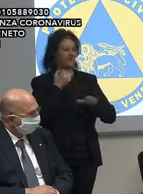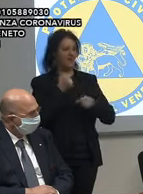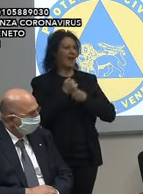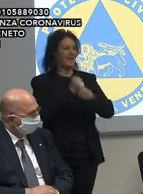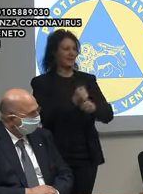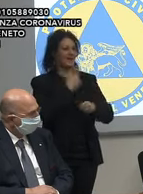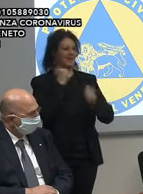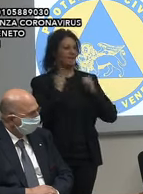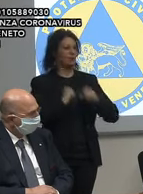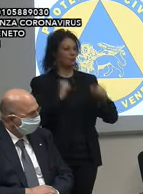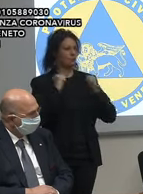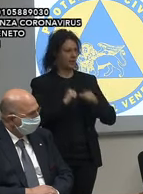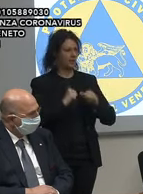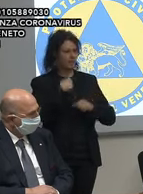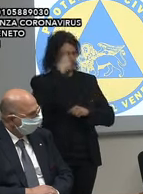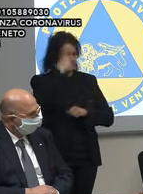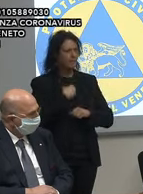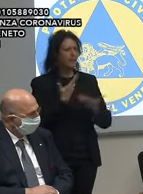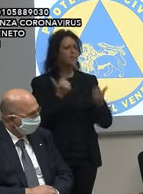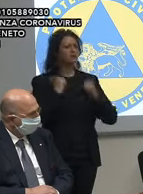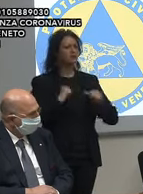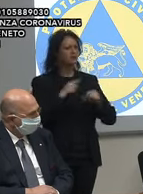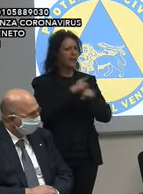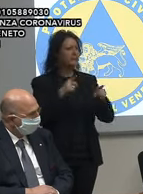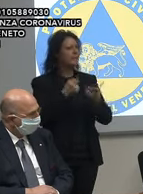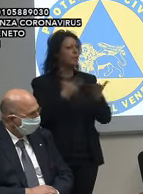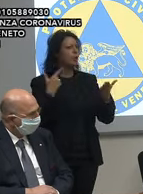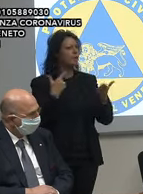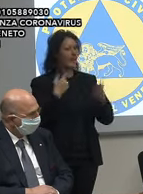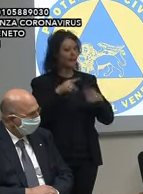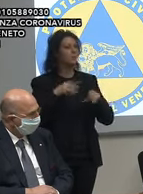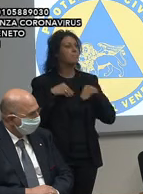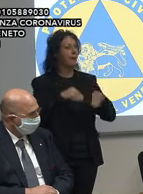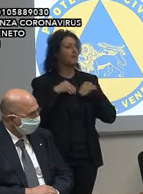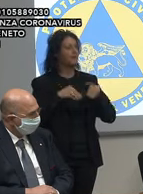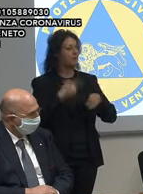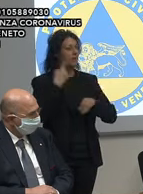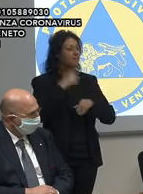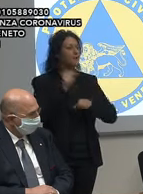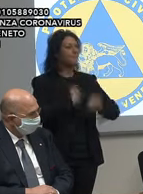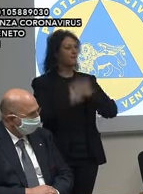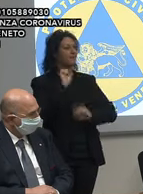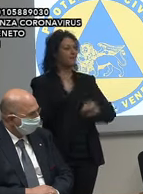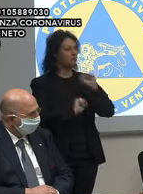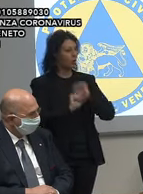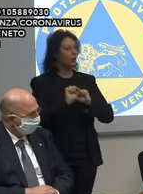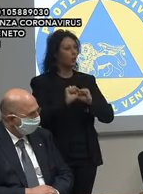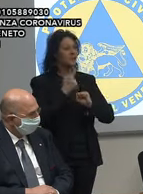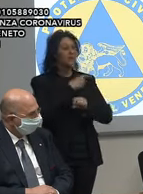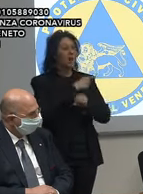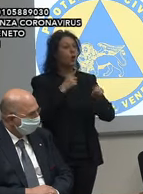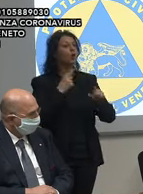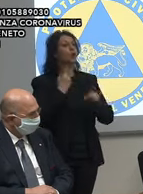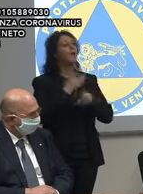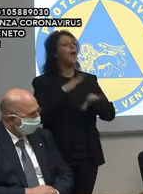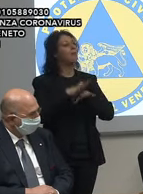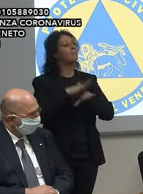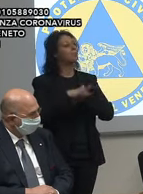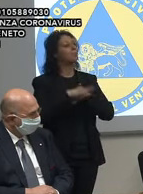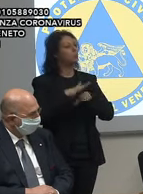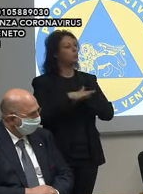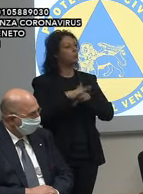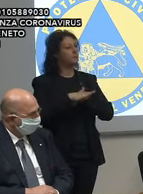la partecipazione dei cittadini alle azioni di prevenzione, le corrette abitudini, le istituzioni